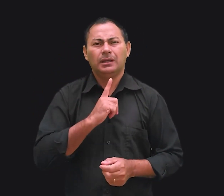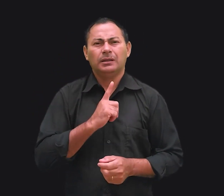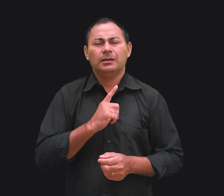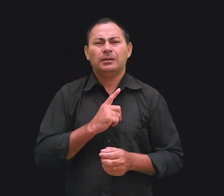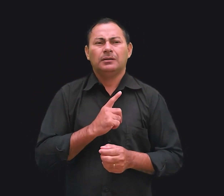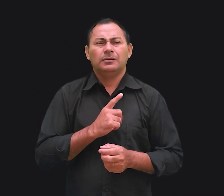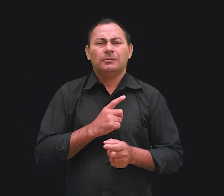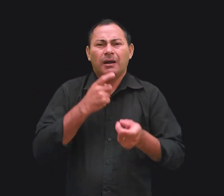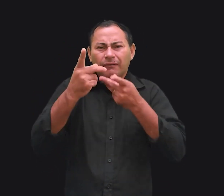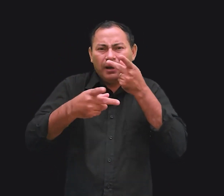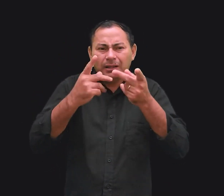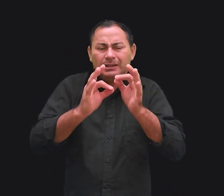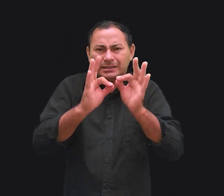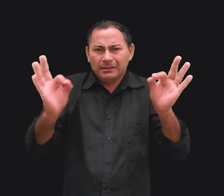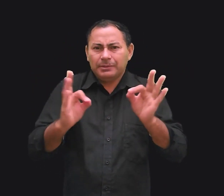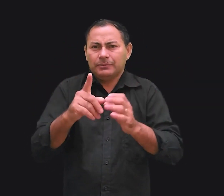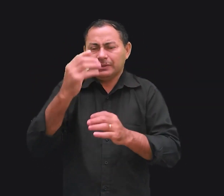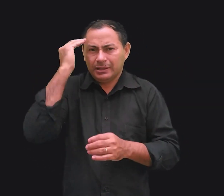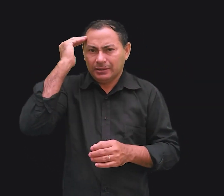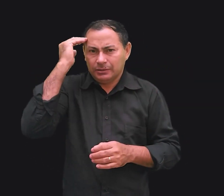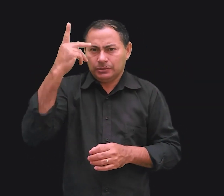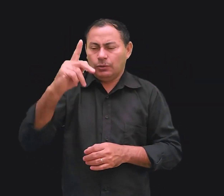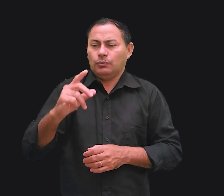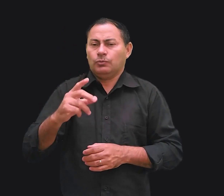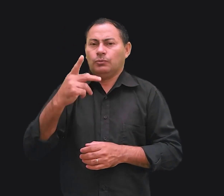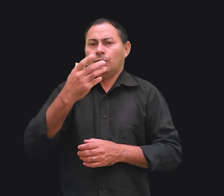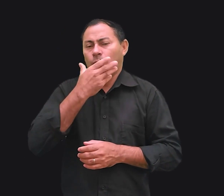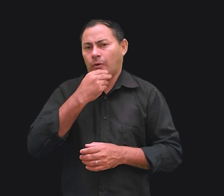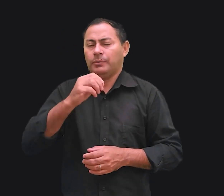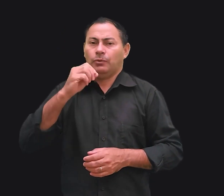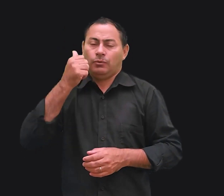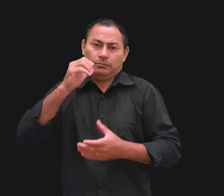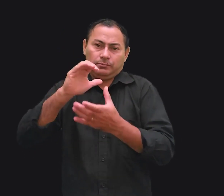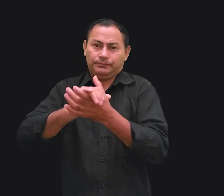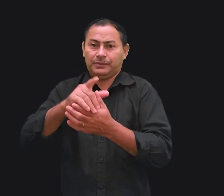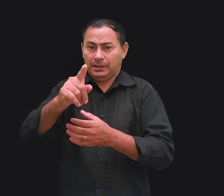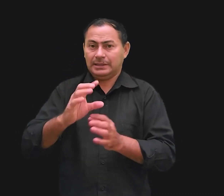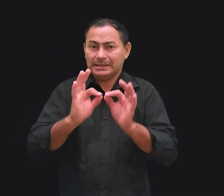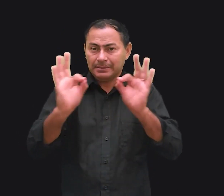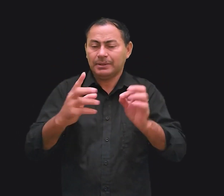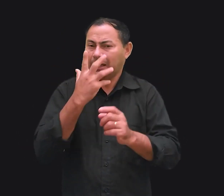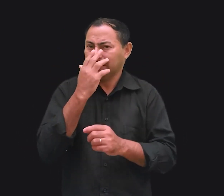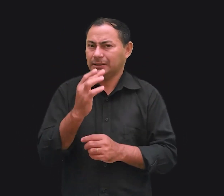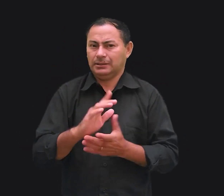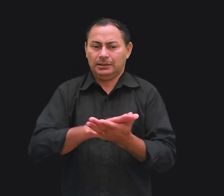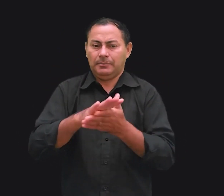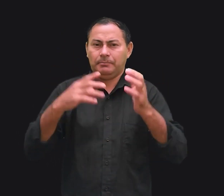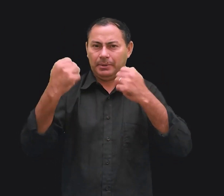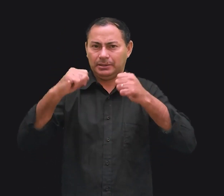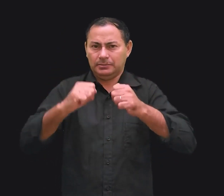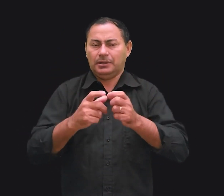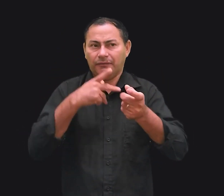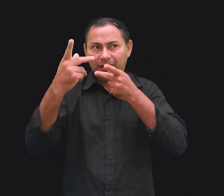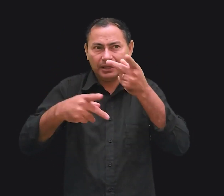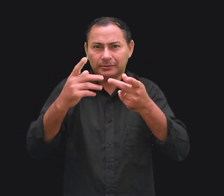Existe uma premissa básica e simples para você compreender seu cônjuge. Ela é tão simples que você pode achar que nem precisa ser